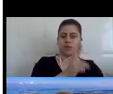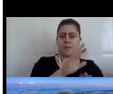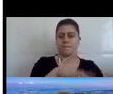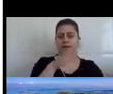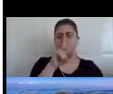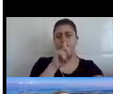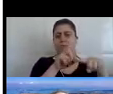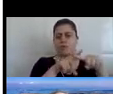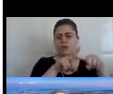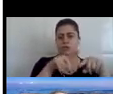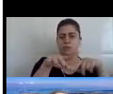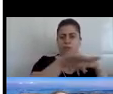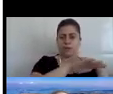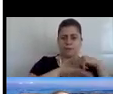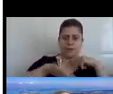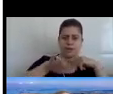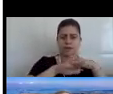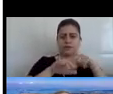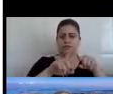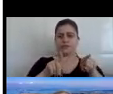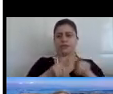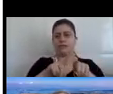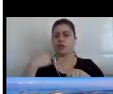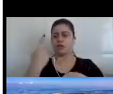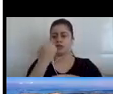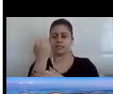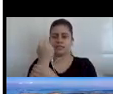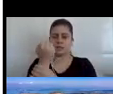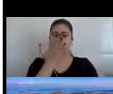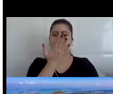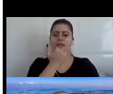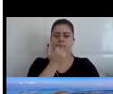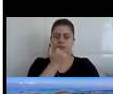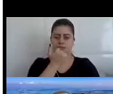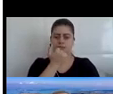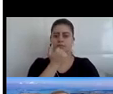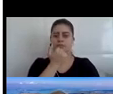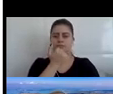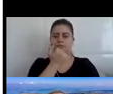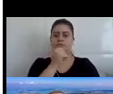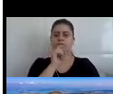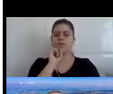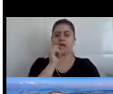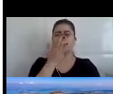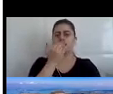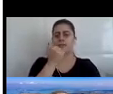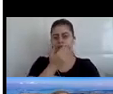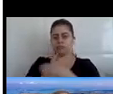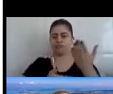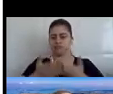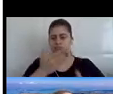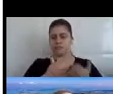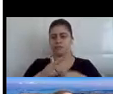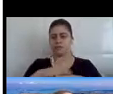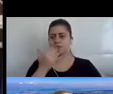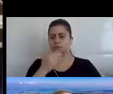para o meio ambiente quanto para a nossa segurança alimentar, pelo acesso, pela distribuição desse alimento, mas um alimento de alta